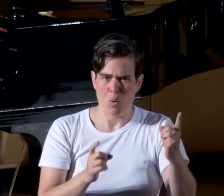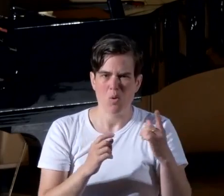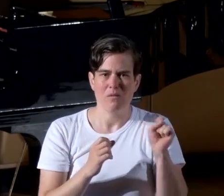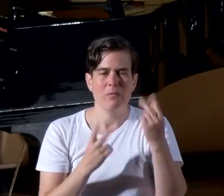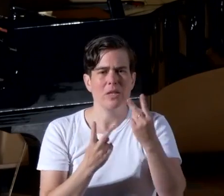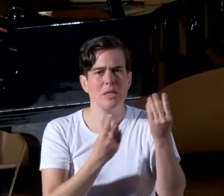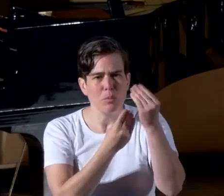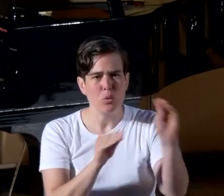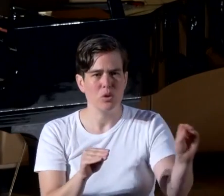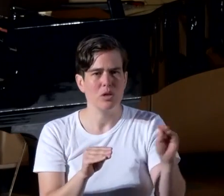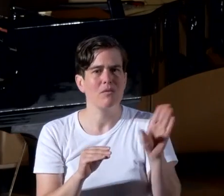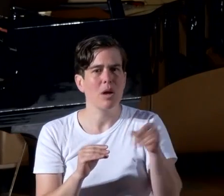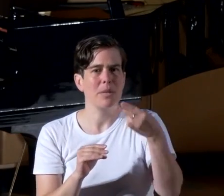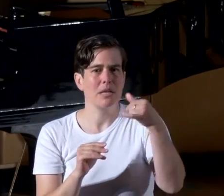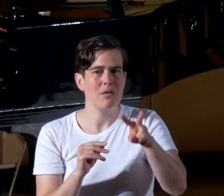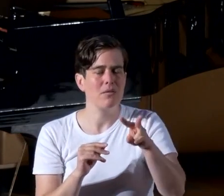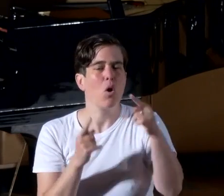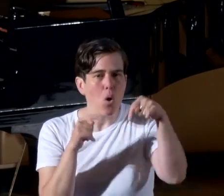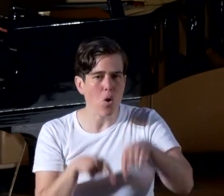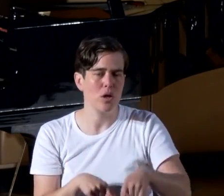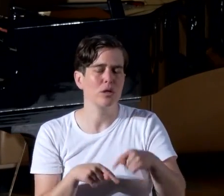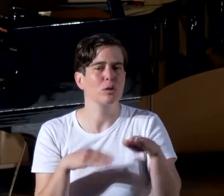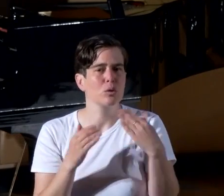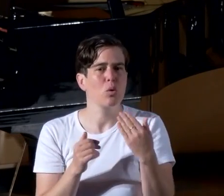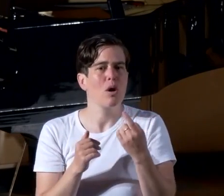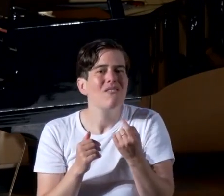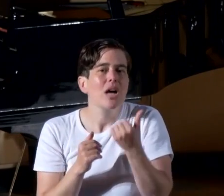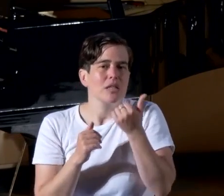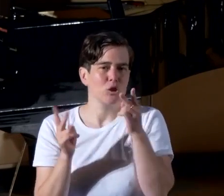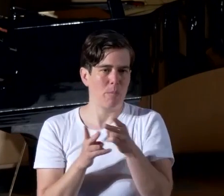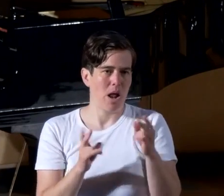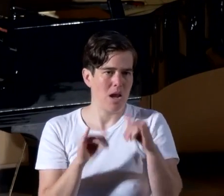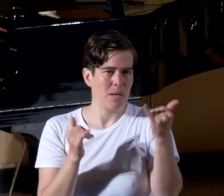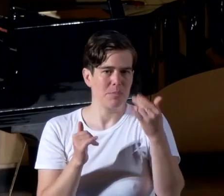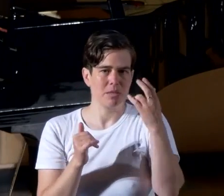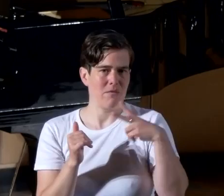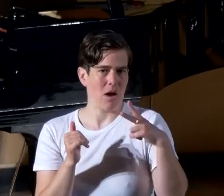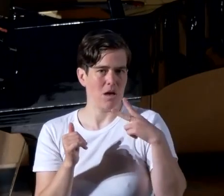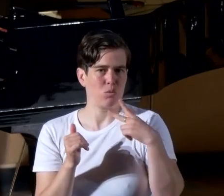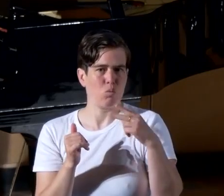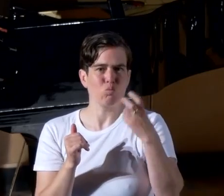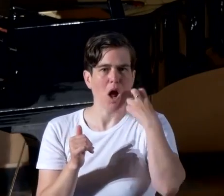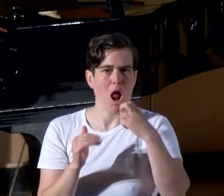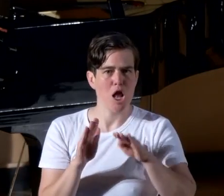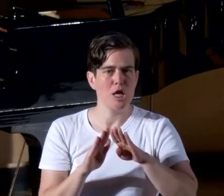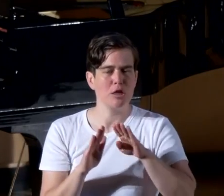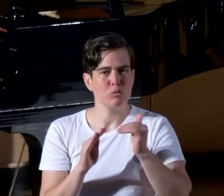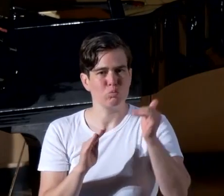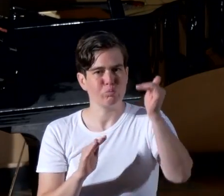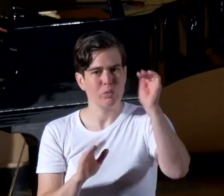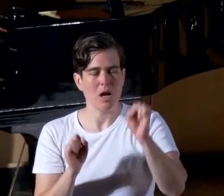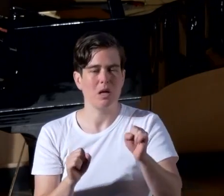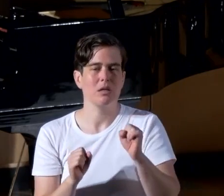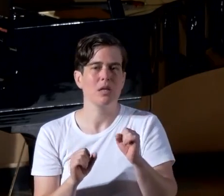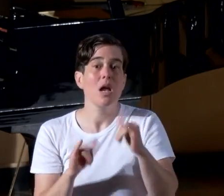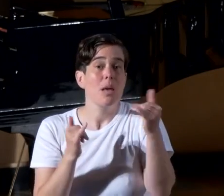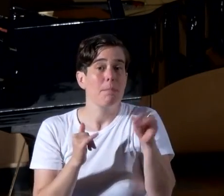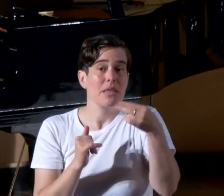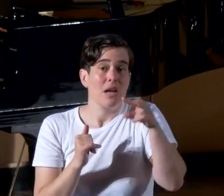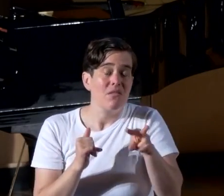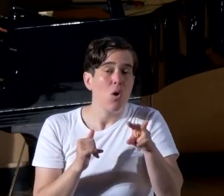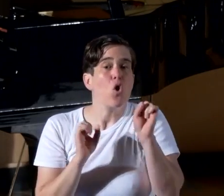Botschaft lautet: Mit HIV hat man heute eine fast normale Lebenserwartung und man kann mit HIV leben, wie man möchte, wenn einem